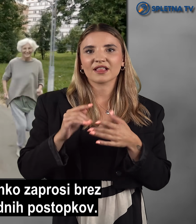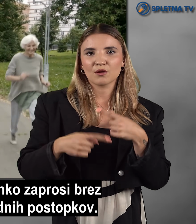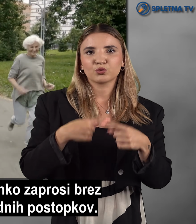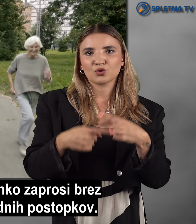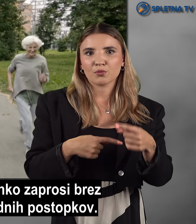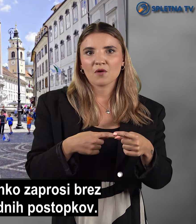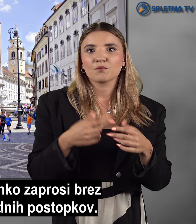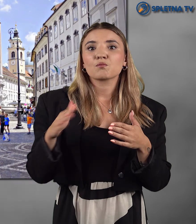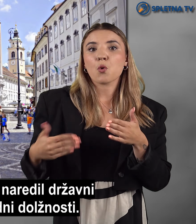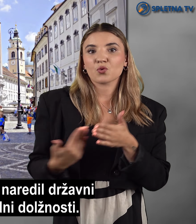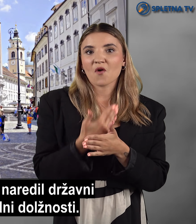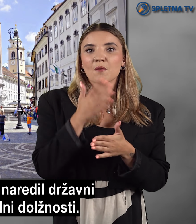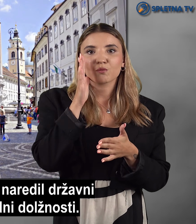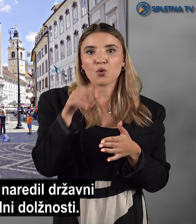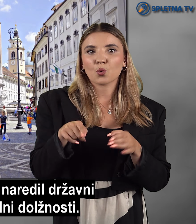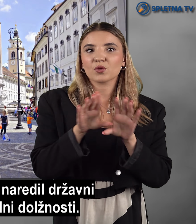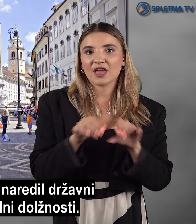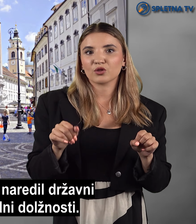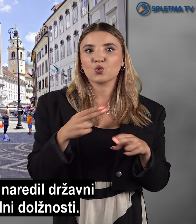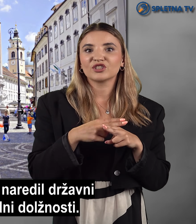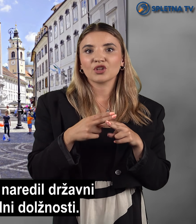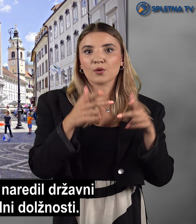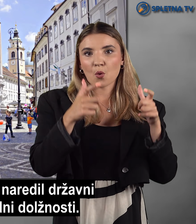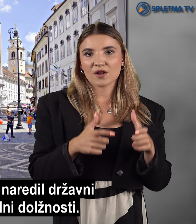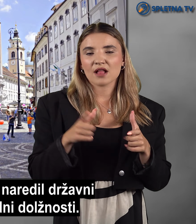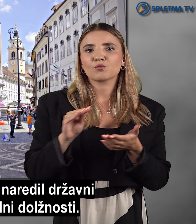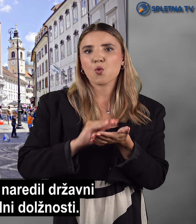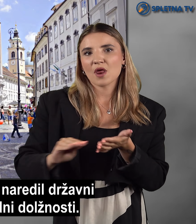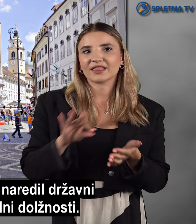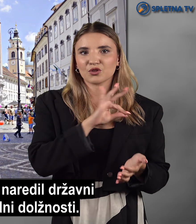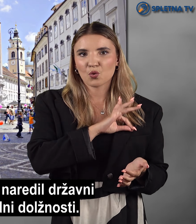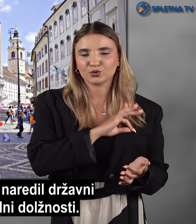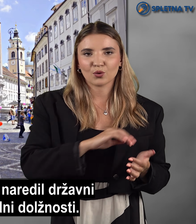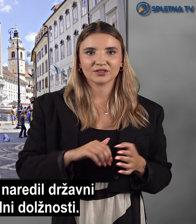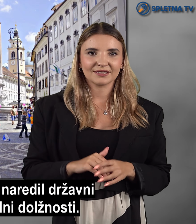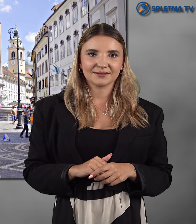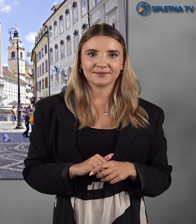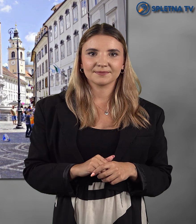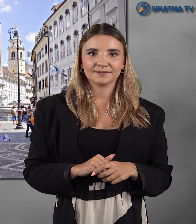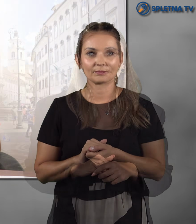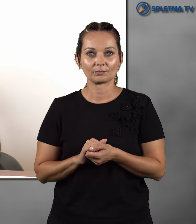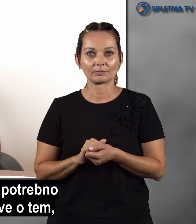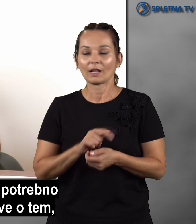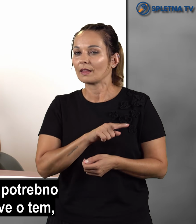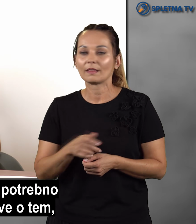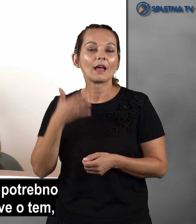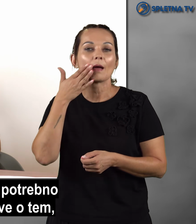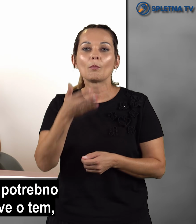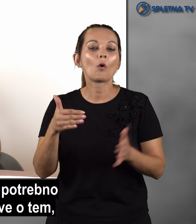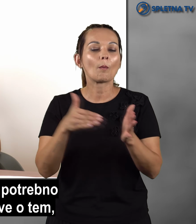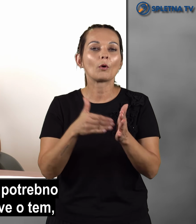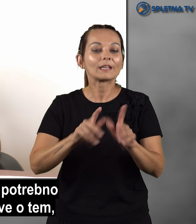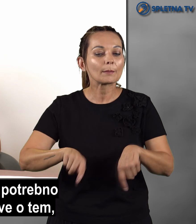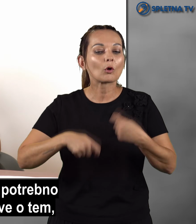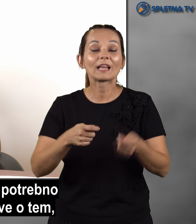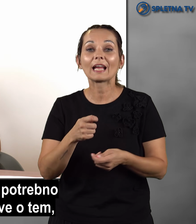uradnih postopkov. Po novem bo to naredil državni organ po uradni dolžnosti. Ne bo več potrebno